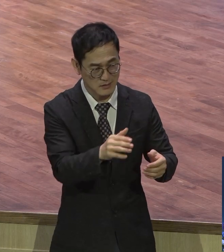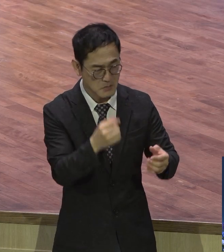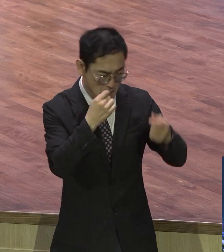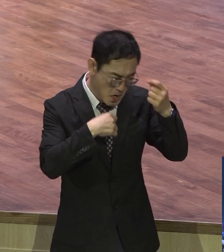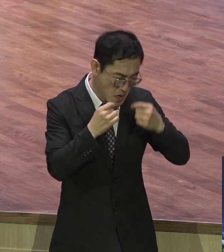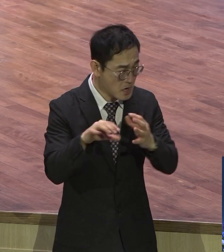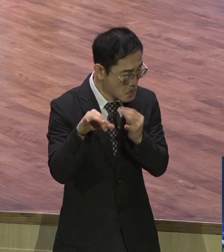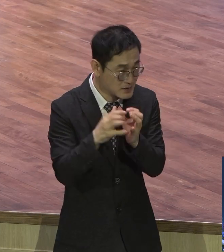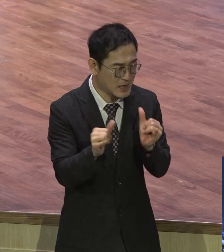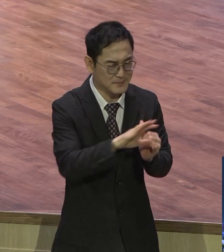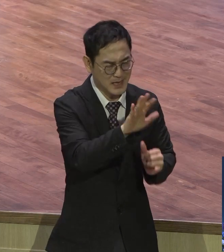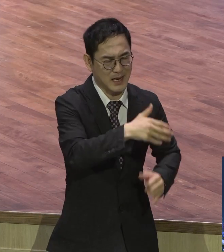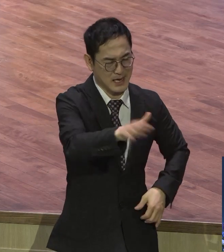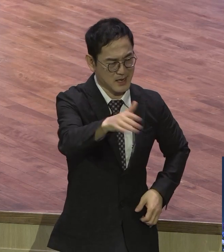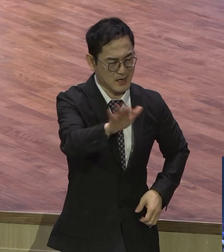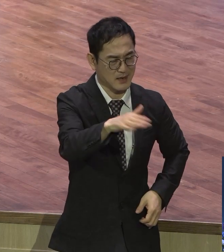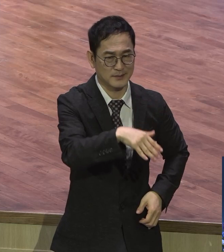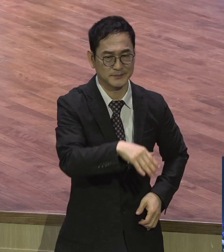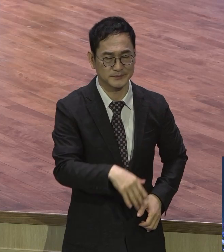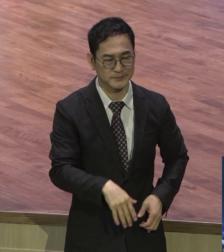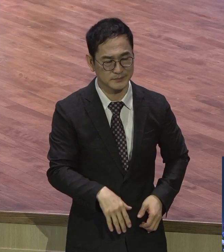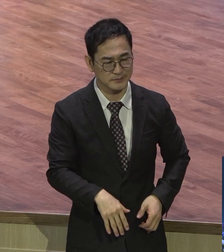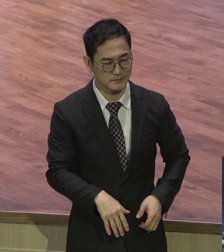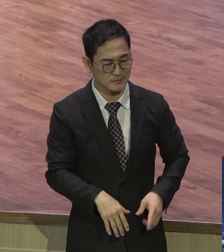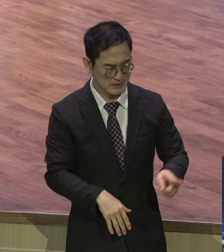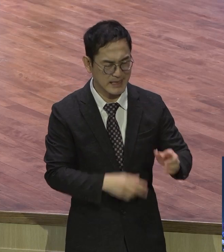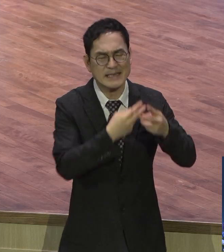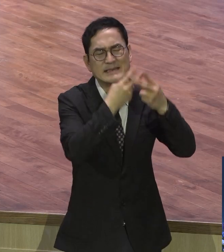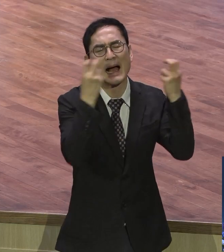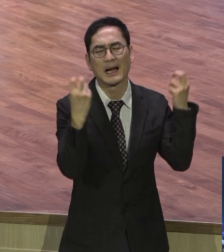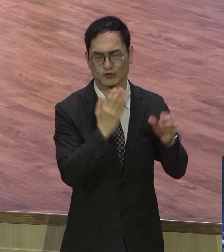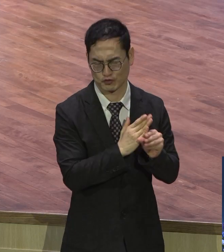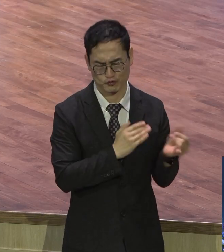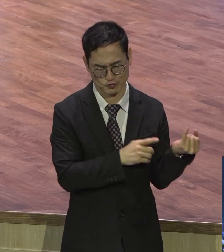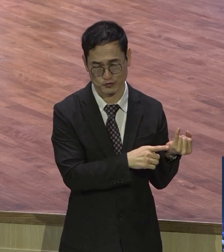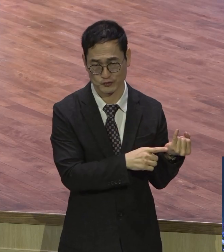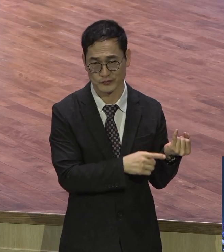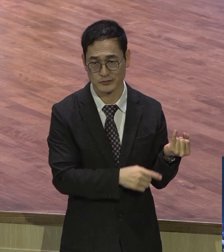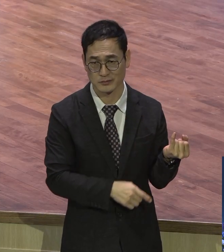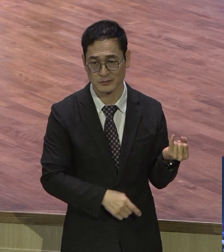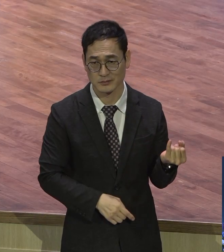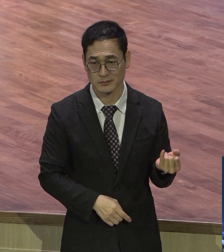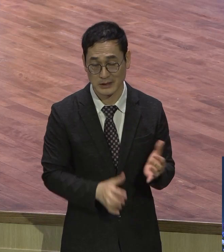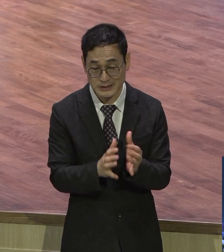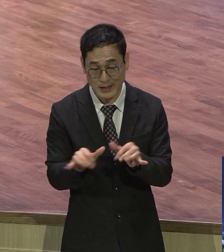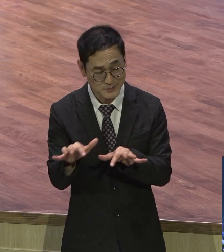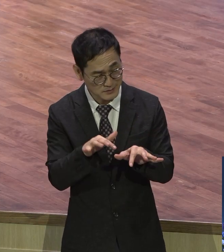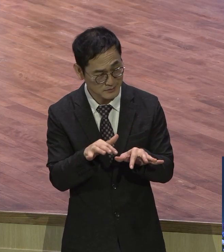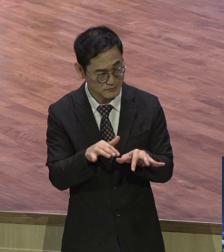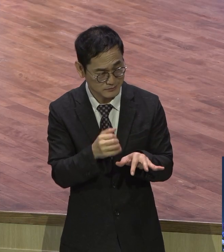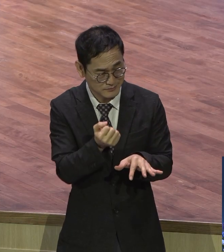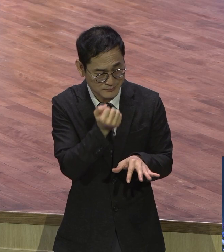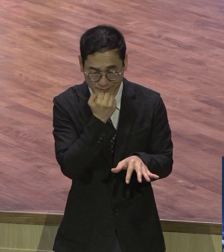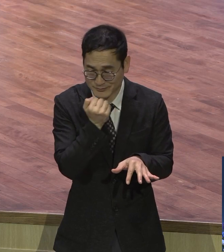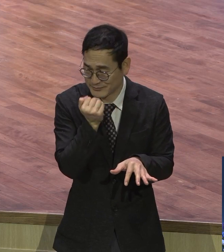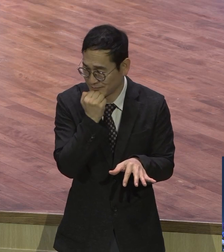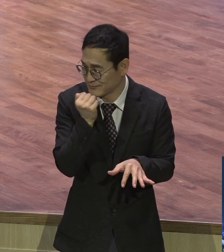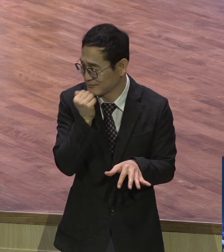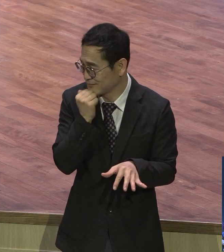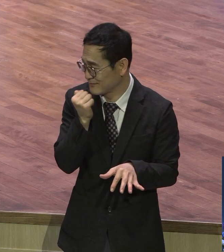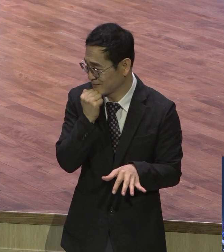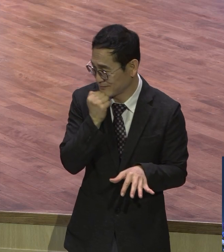그리고 그 소녀가 죽은 것이 아니라 잔다고 말씀하시니까 무리들이 이런 예수님의 이 말씀을 뭐라고 해서 보고